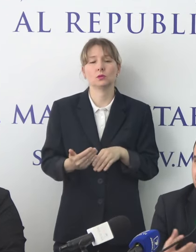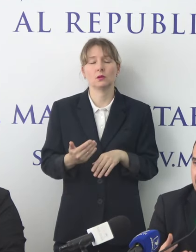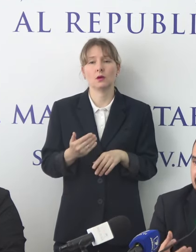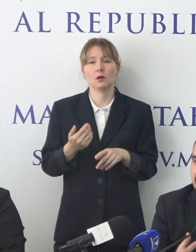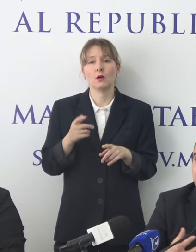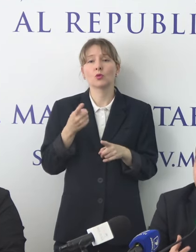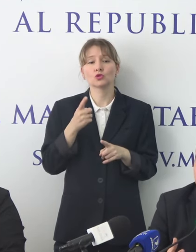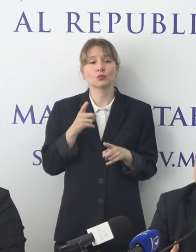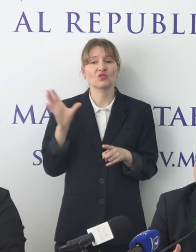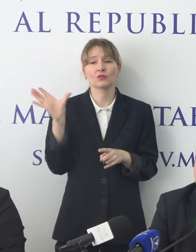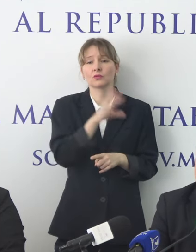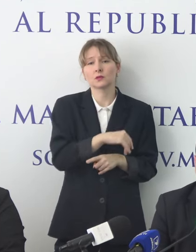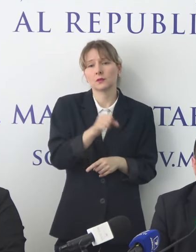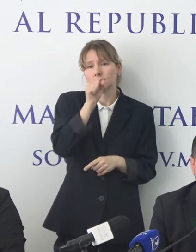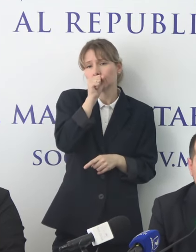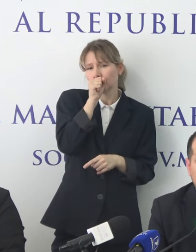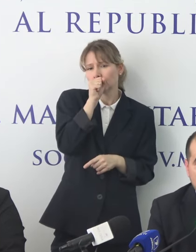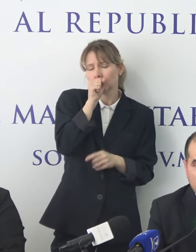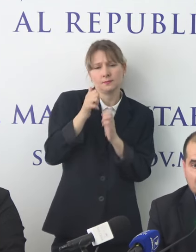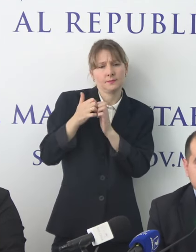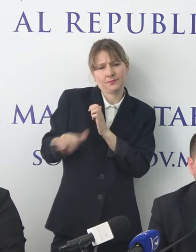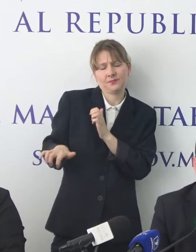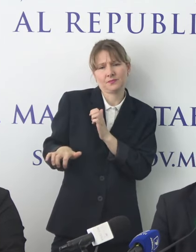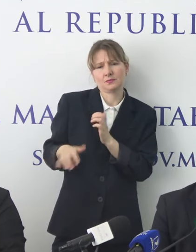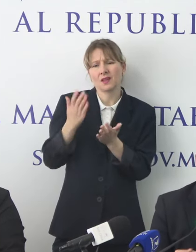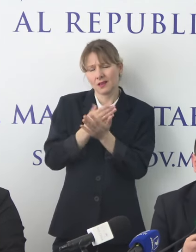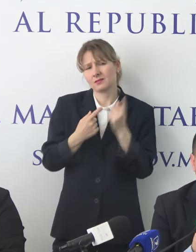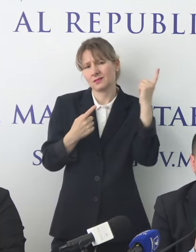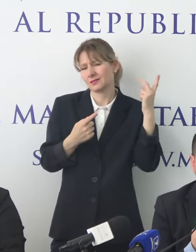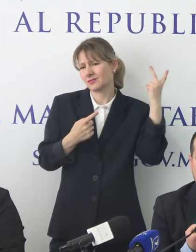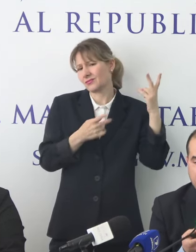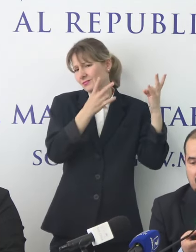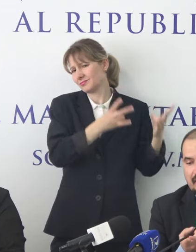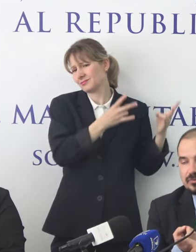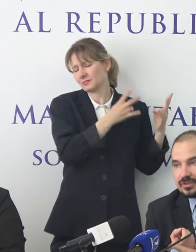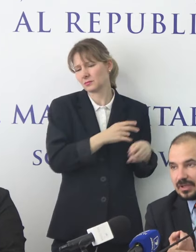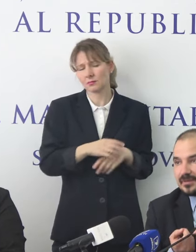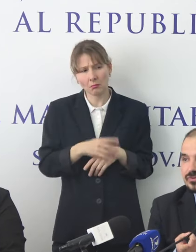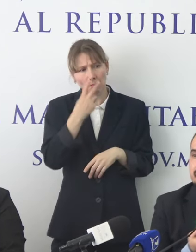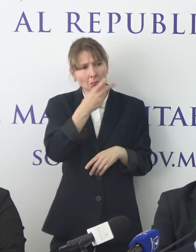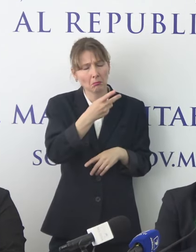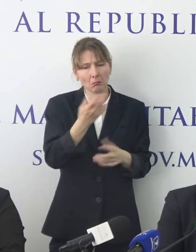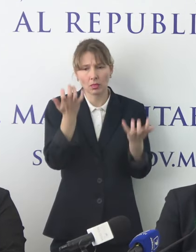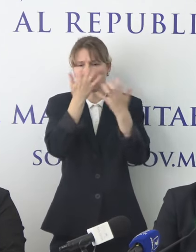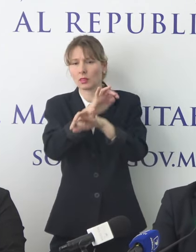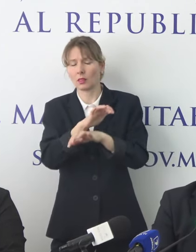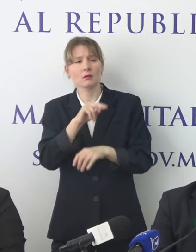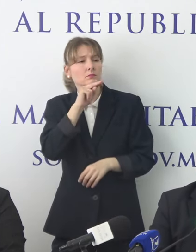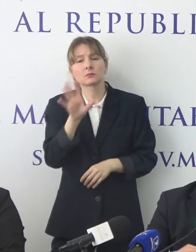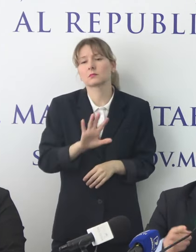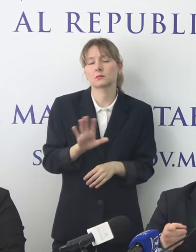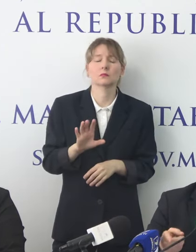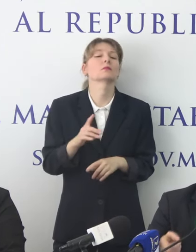această tăcere și nepăsare. Da? Deci avem un caz, al doilea, și pe urmă vedem, uite, nu l-am văzut, nu am